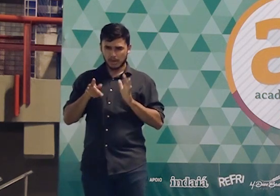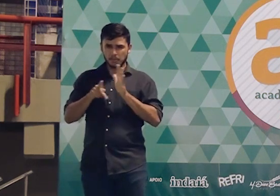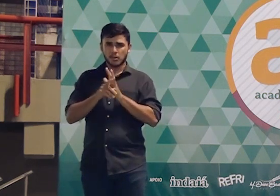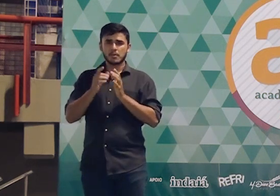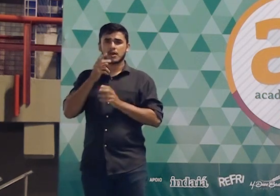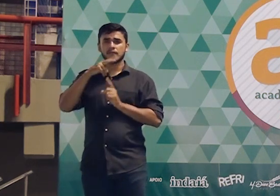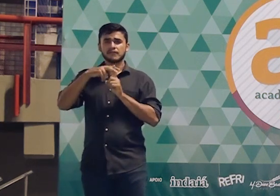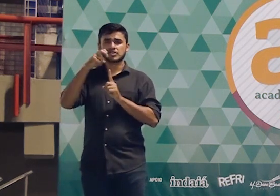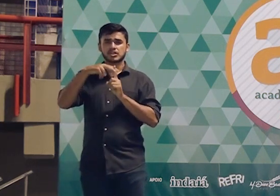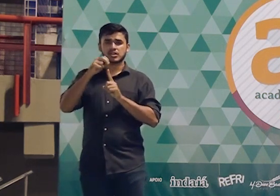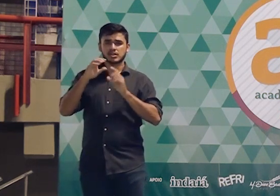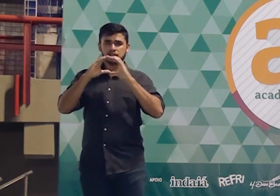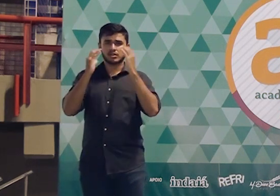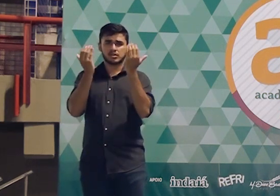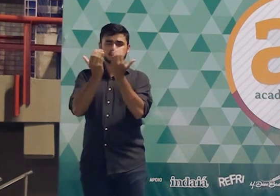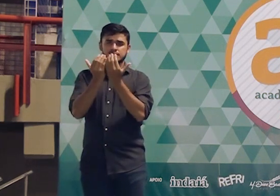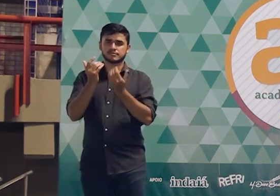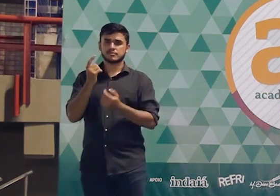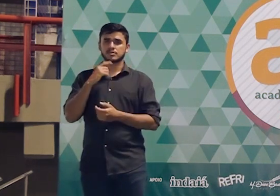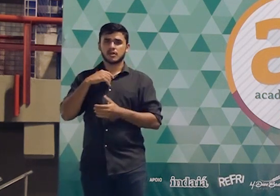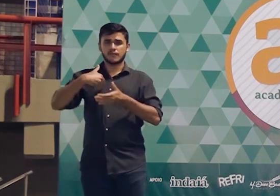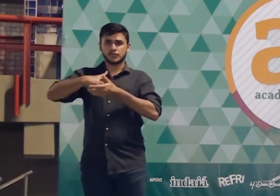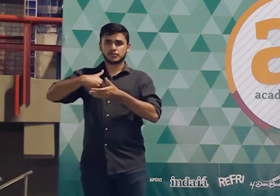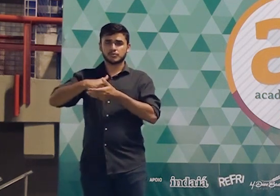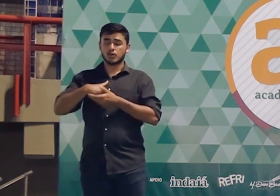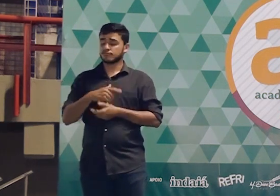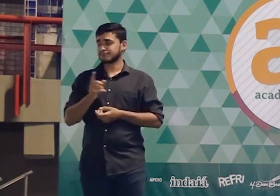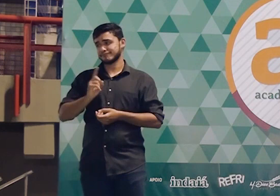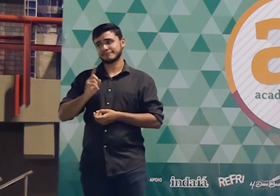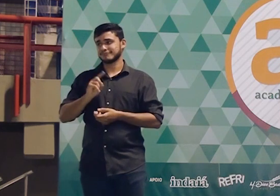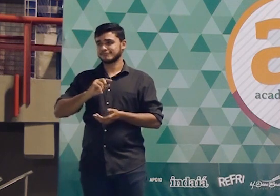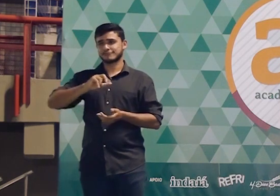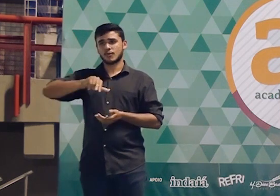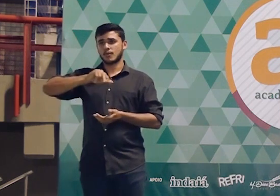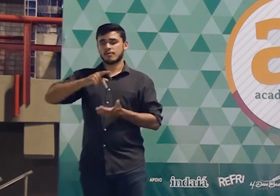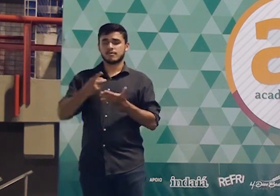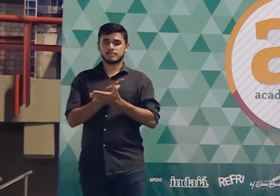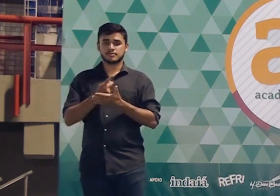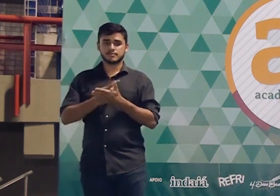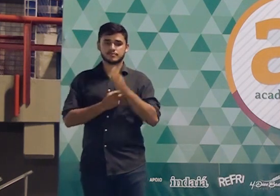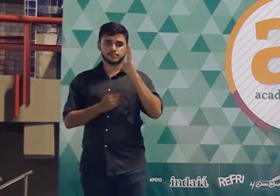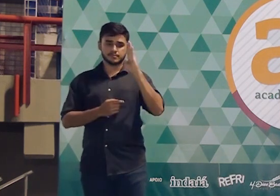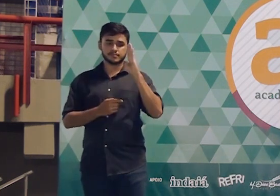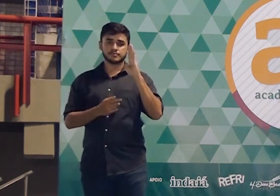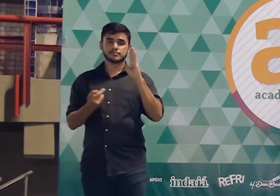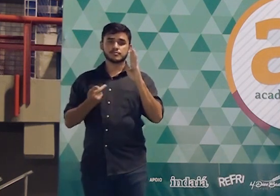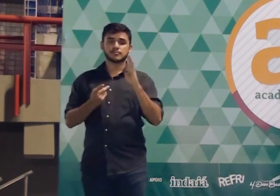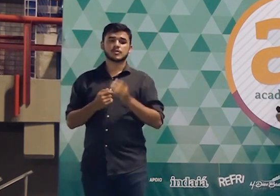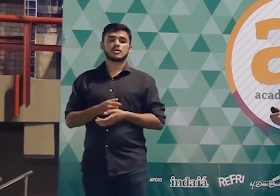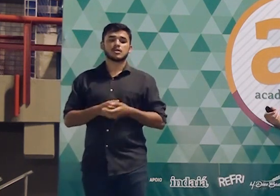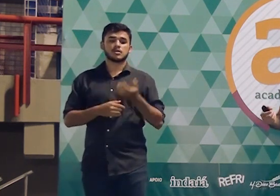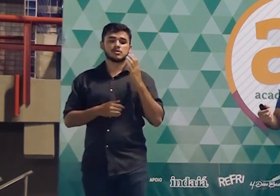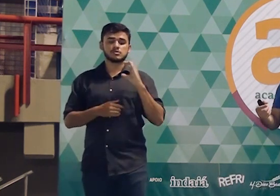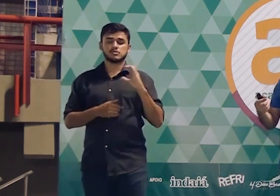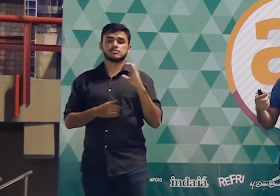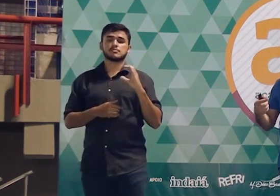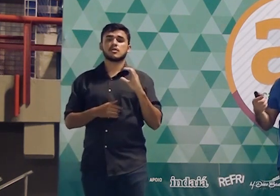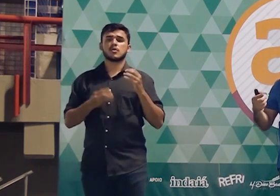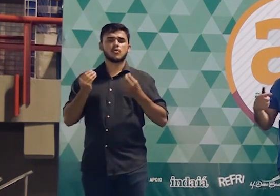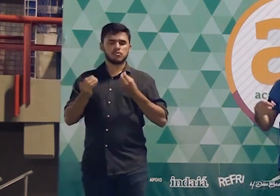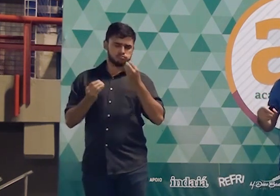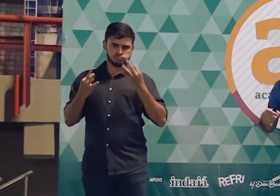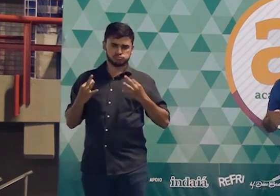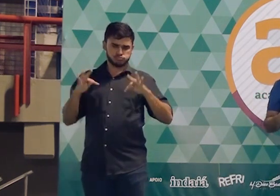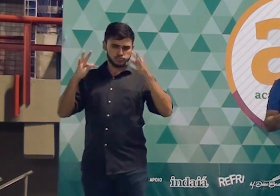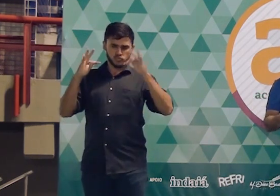do estádio? Também não, né? Trigueiro, o impacto da tecnologia e